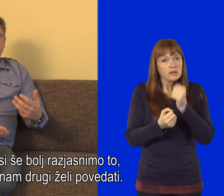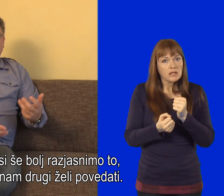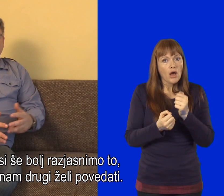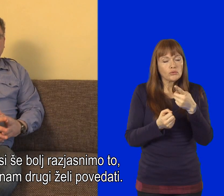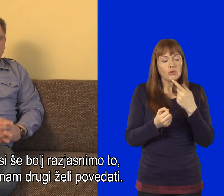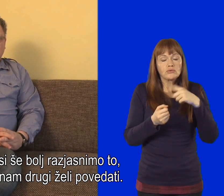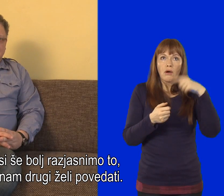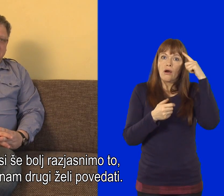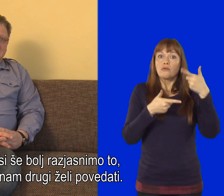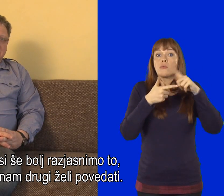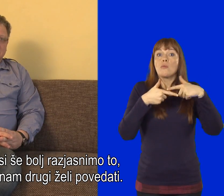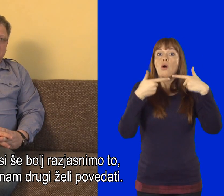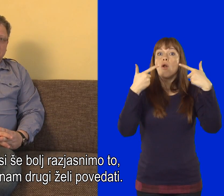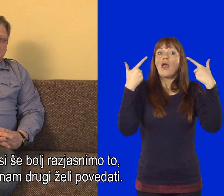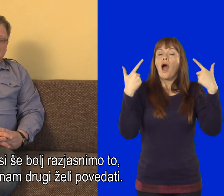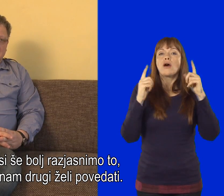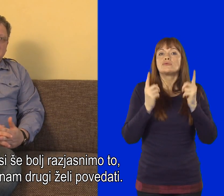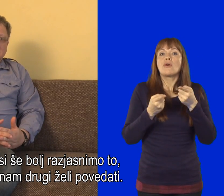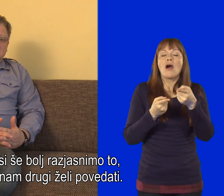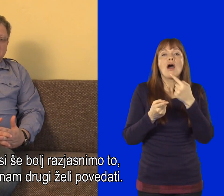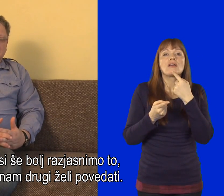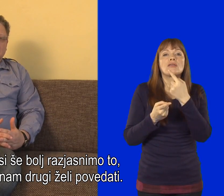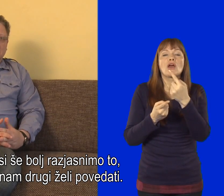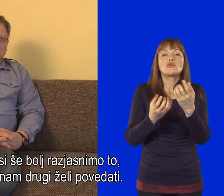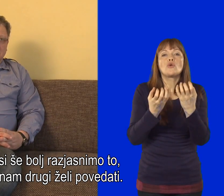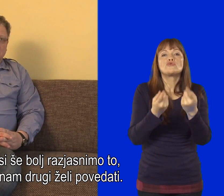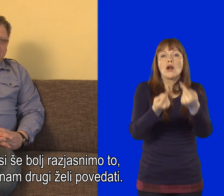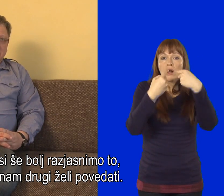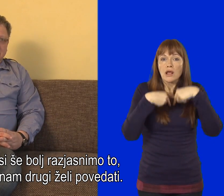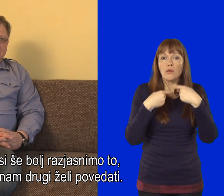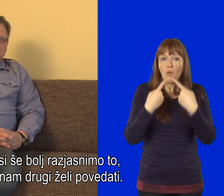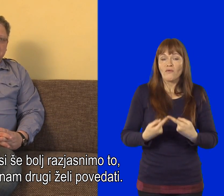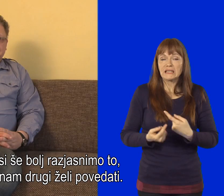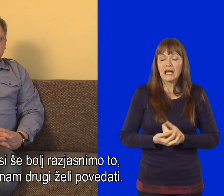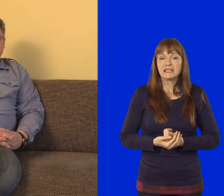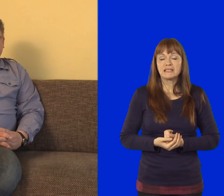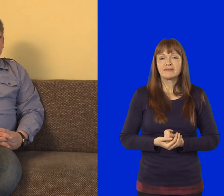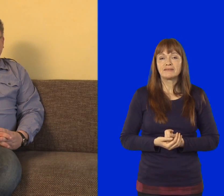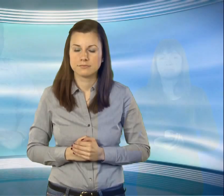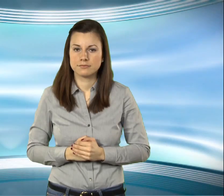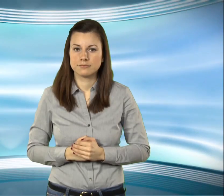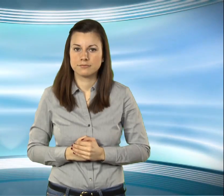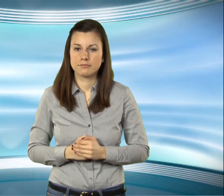da seveda si še bolj razjasnimo to, kar nam nekdo želi povedati.